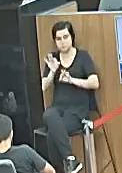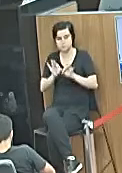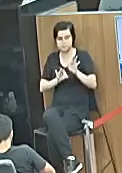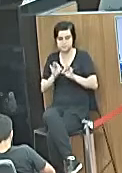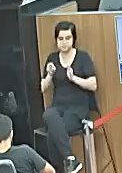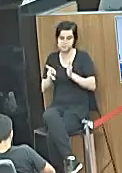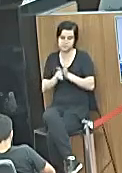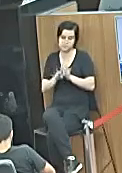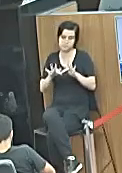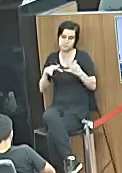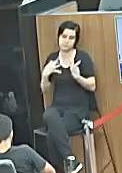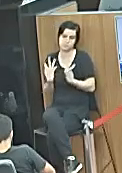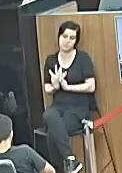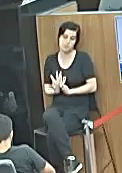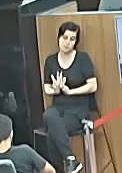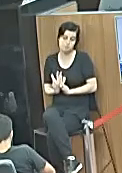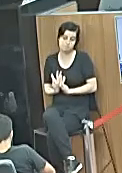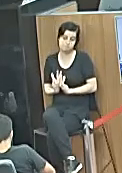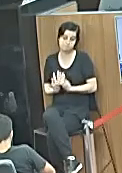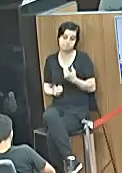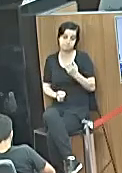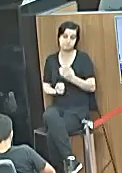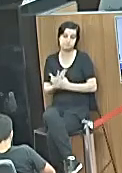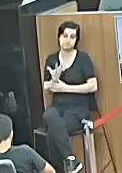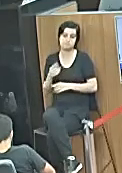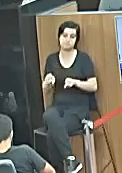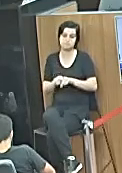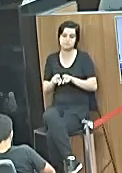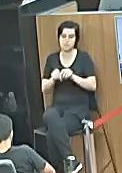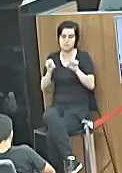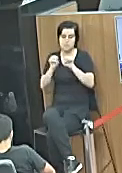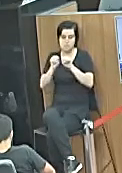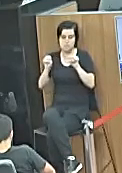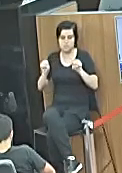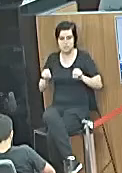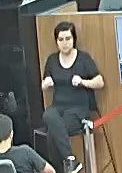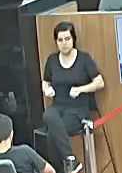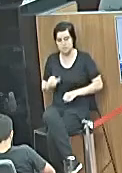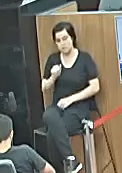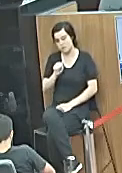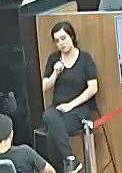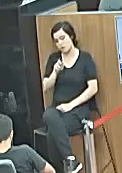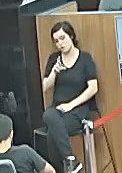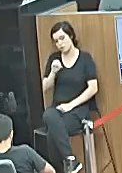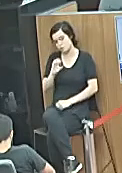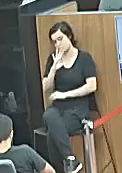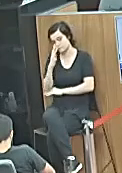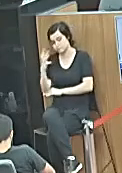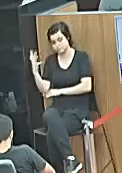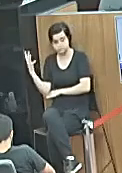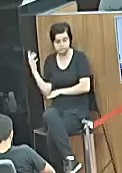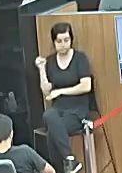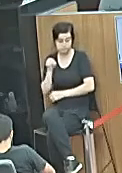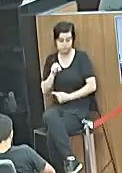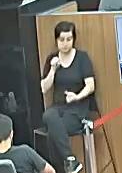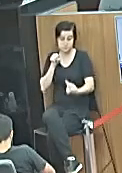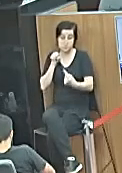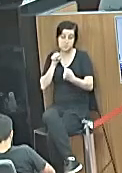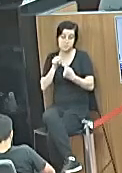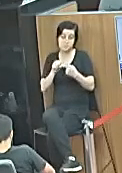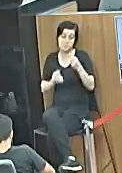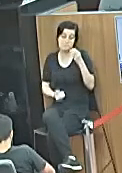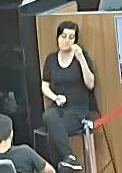agricultura familiar implantar o sistema agro florestais com finalidade de